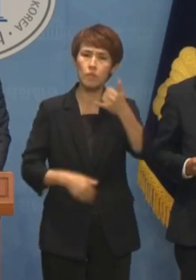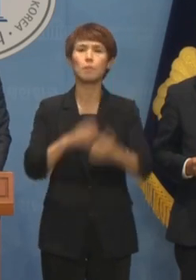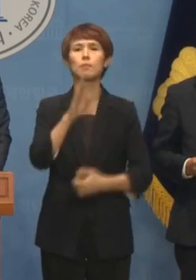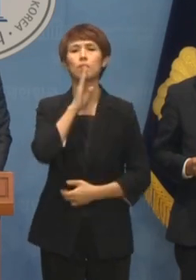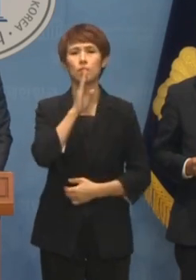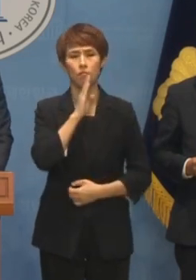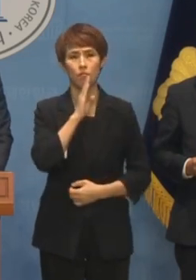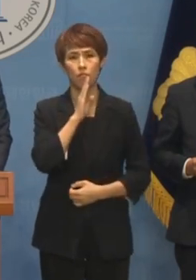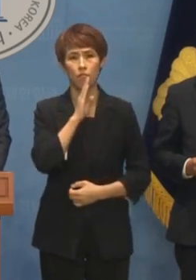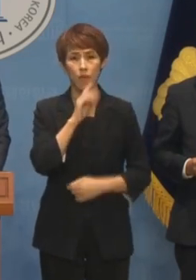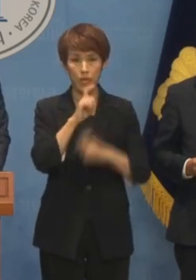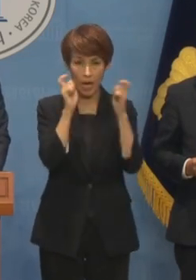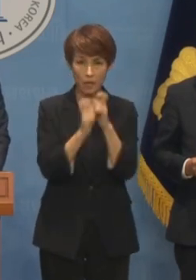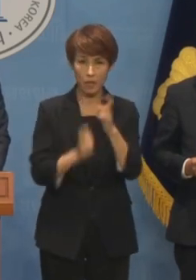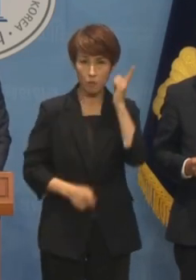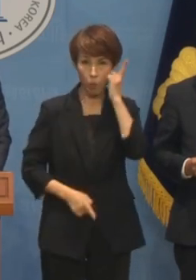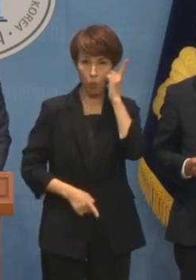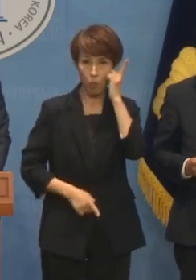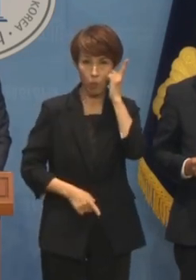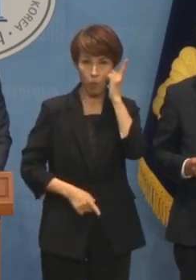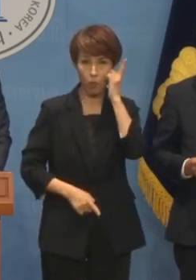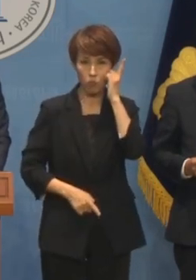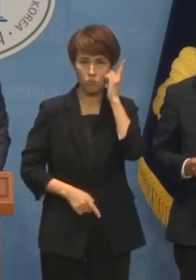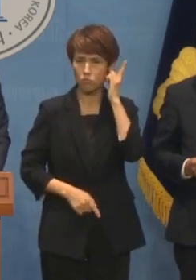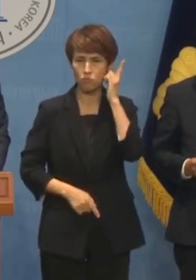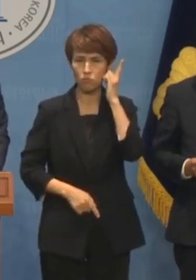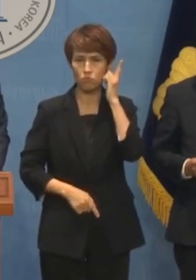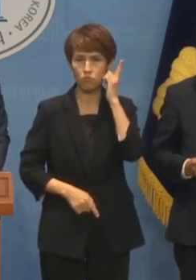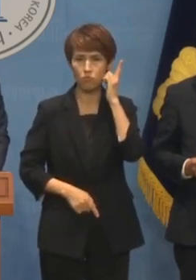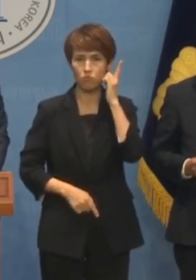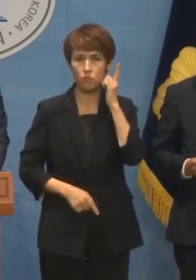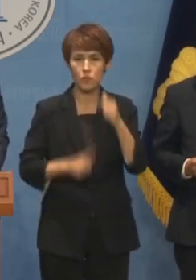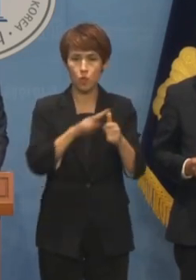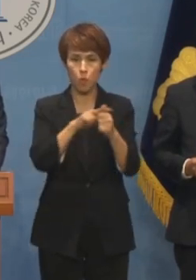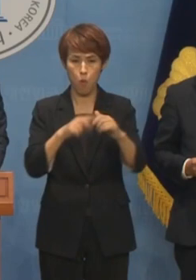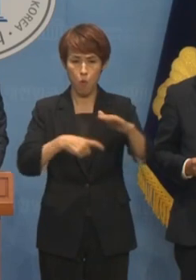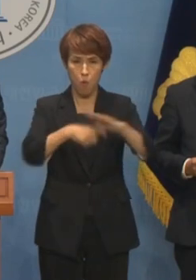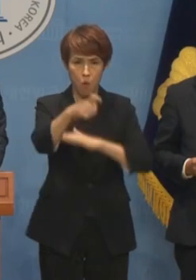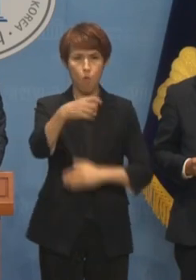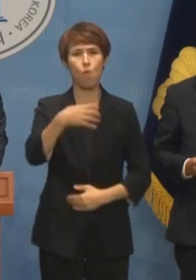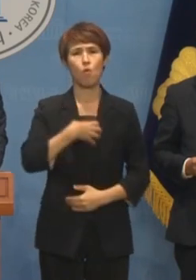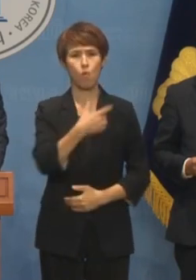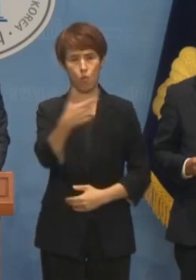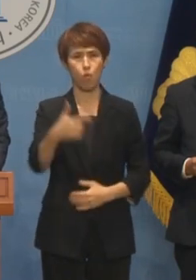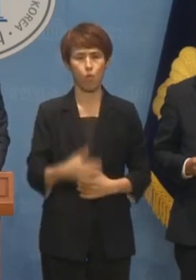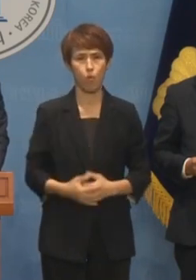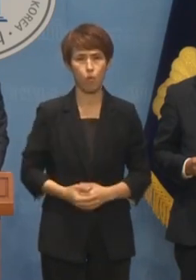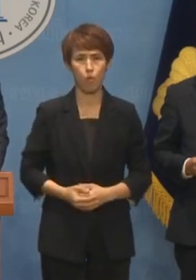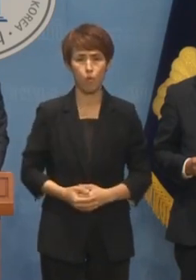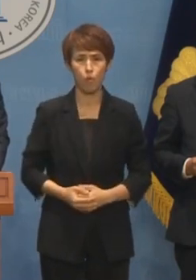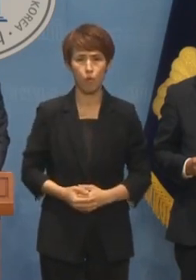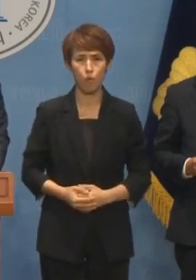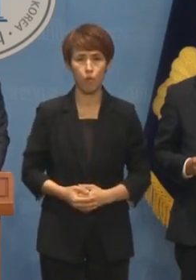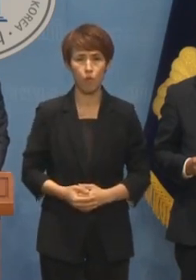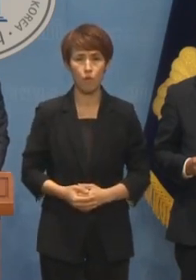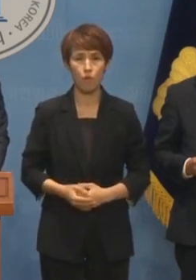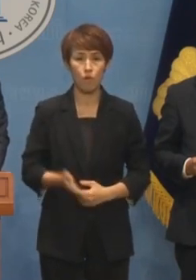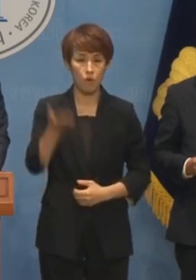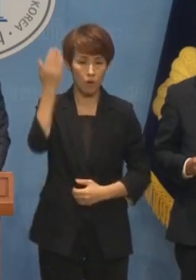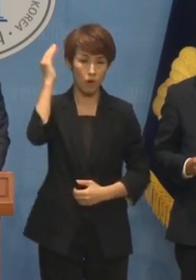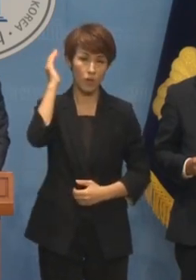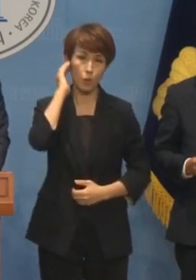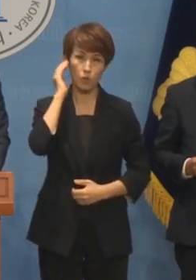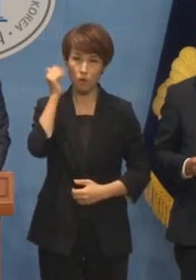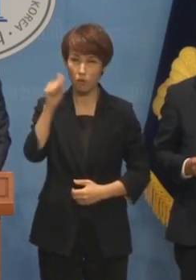합니다. 개인 휴대전화는 보안 노출에 우려도 큽니다. 이런 이유로 전임 대통령